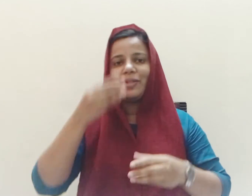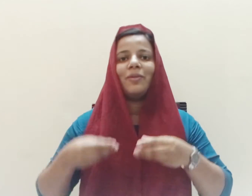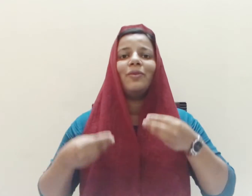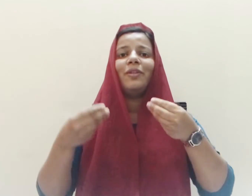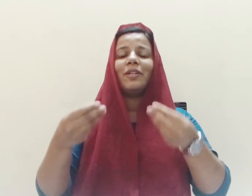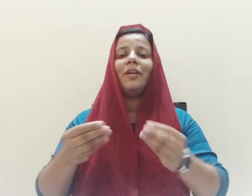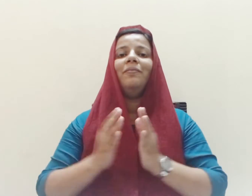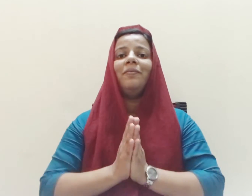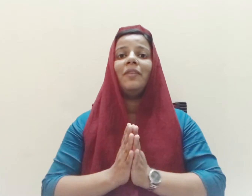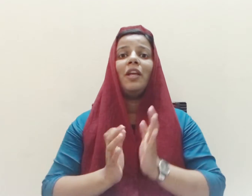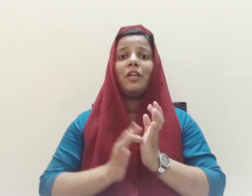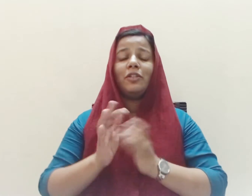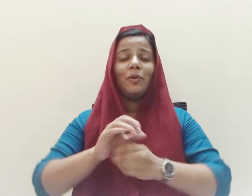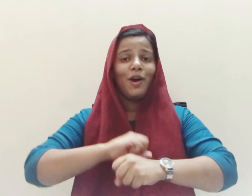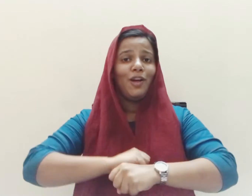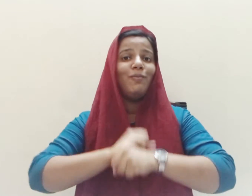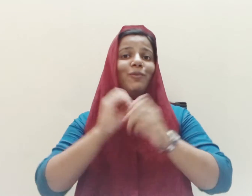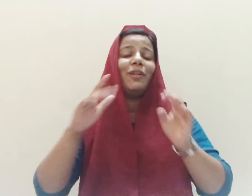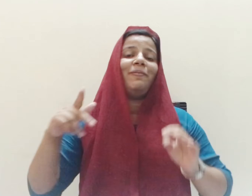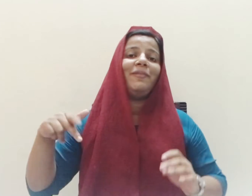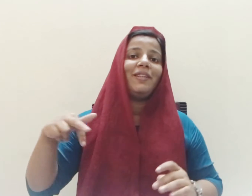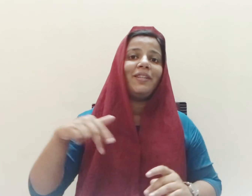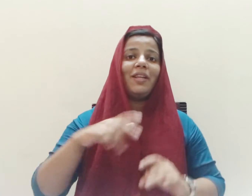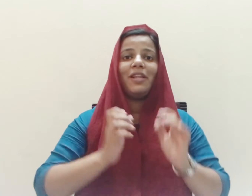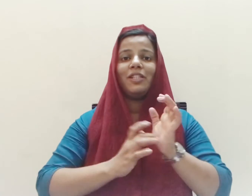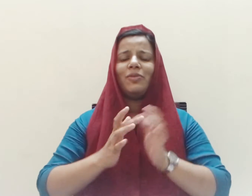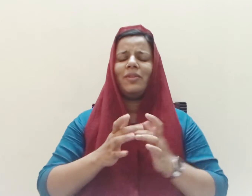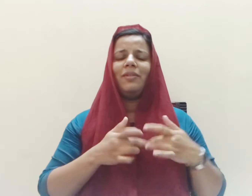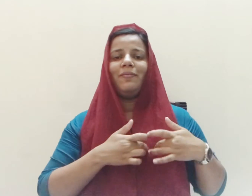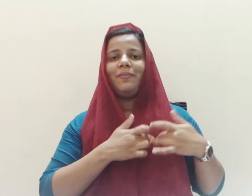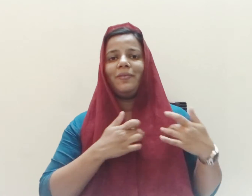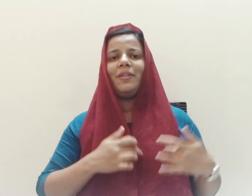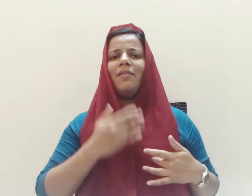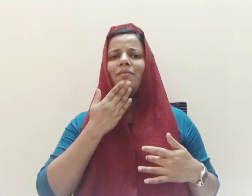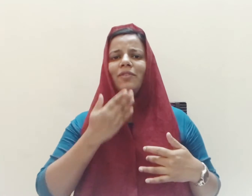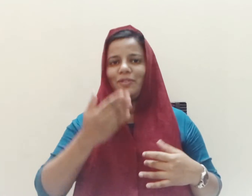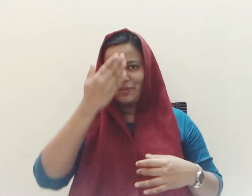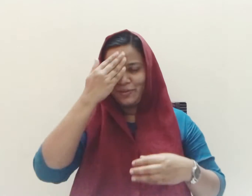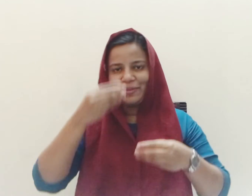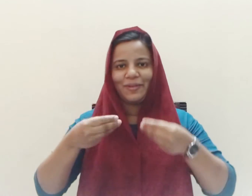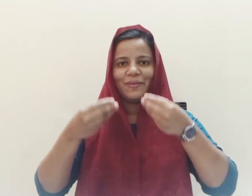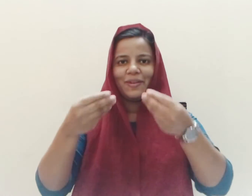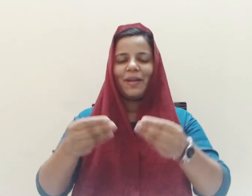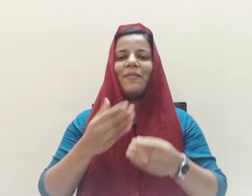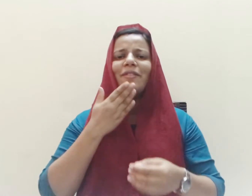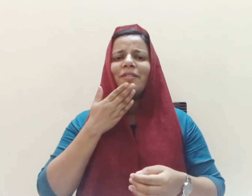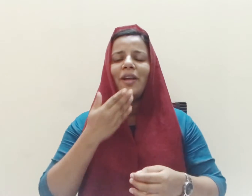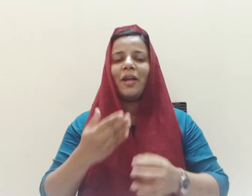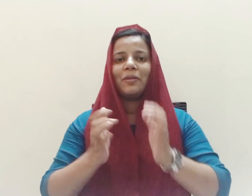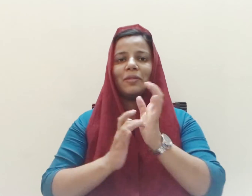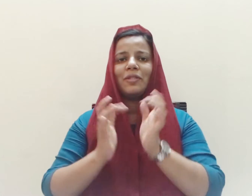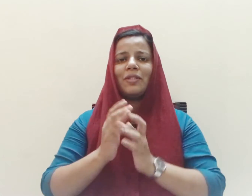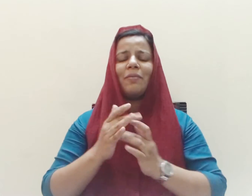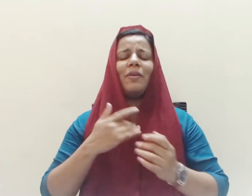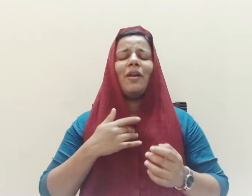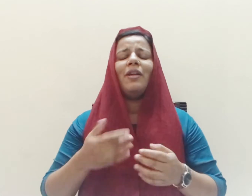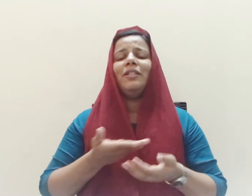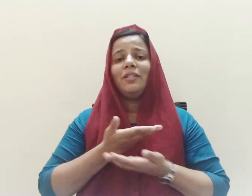ഈ പകൽക്കാലവും നമ്മളെ അത്ഭുതത്തോടെ നടത്തുന്ന കർത്താവിന് നന്ദി നിറഞ്ഞ ഹൃദയത്തോടെ നമുക്ക് സ്തോത്രം ചെയ്യാം. ഹല്ലേലൂയ. താങ്ക് യു ഫാദർ, വി ലവ് യു ഫാദർ.